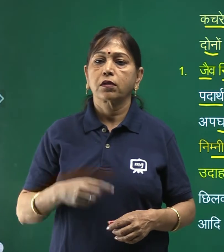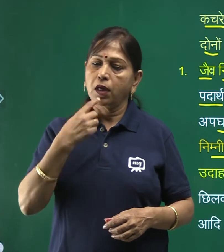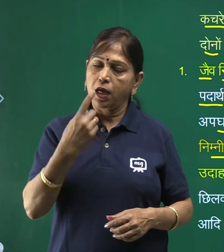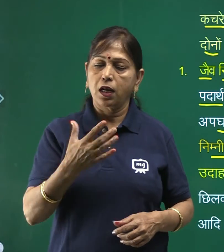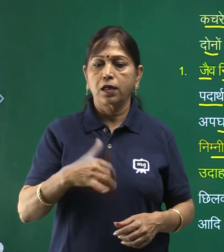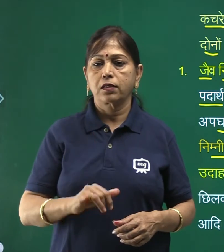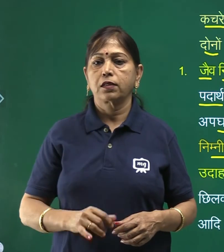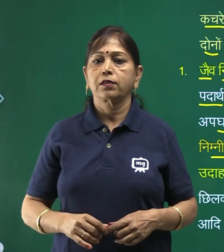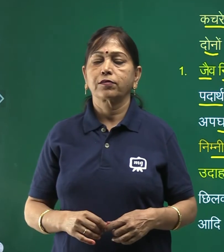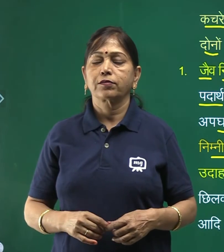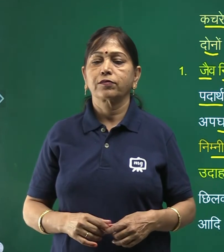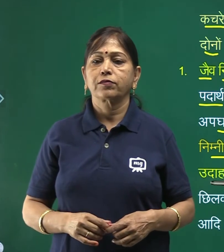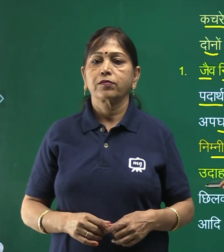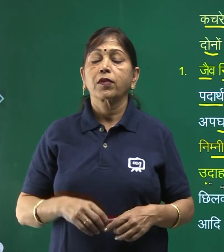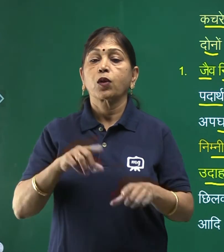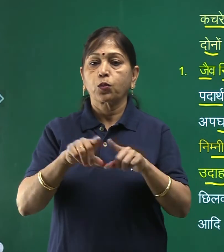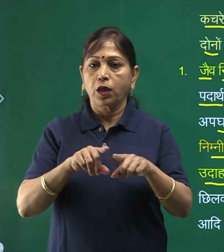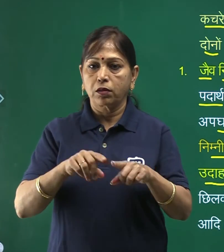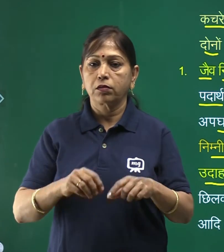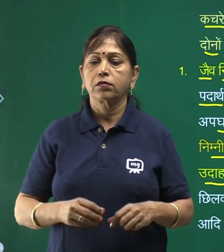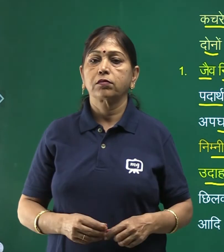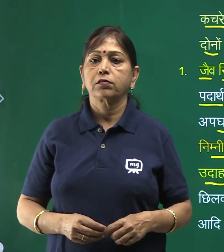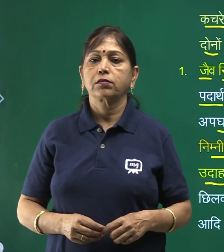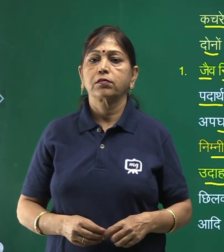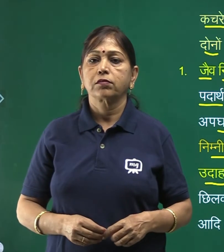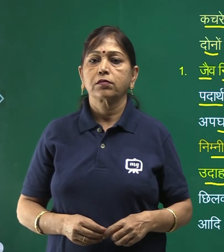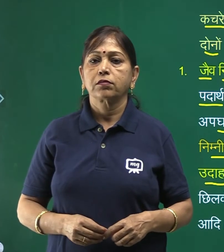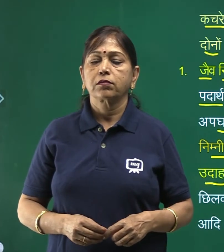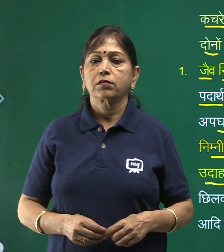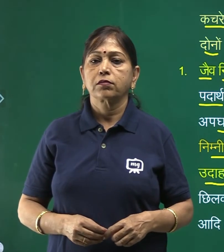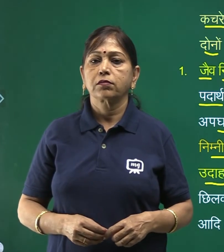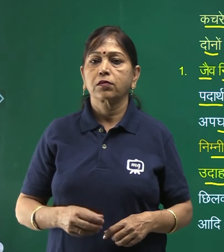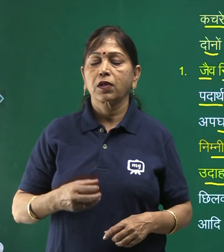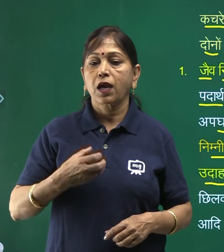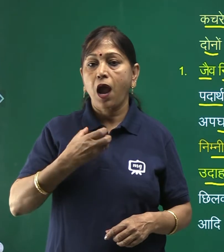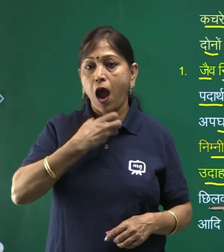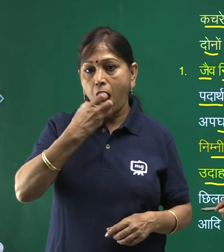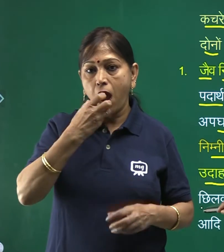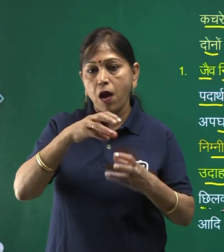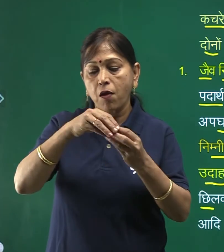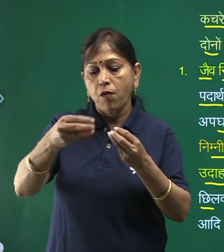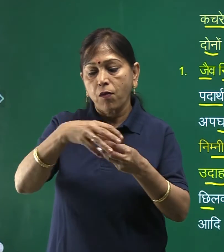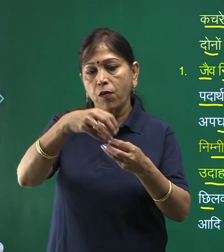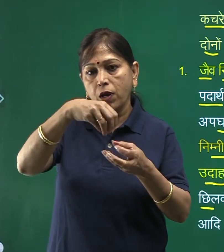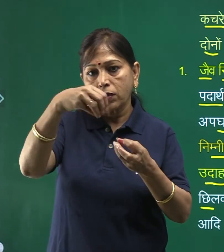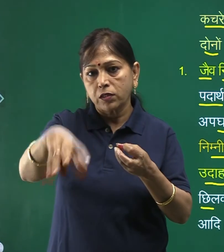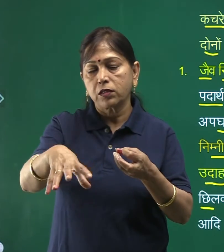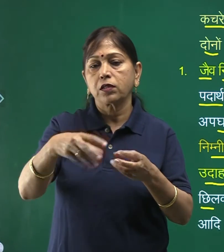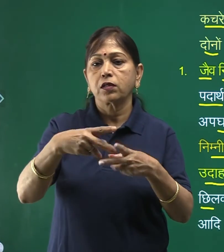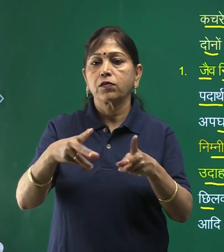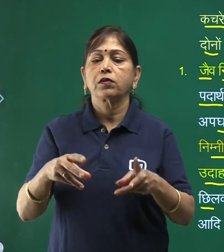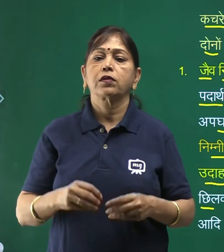कहलाते हैं। उदाहरण फल तथा सब्जियों के छिलके,